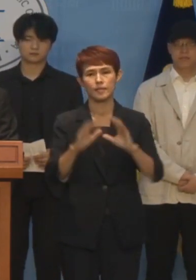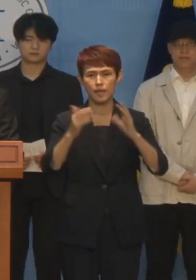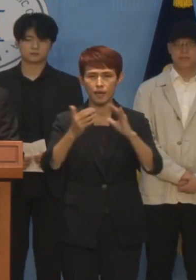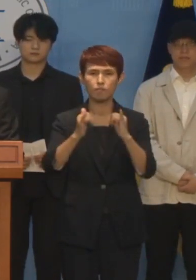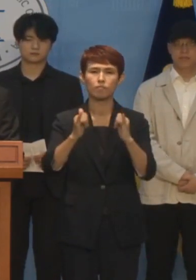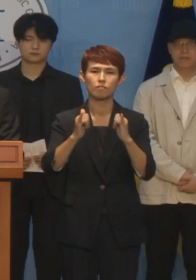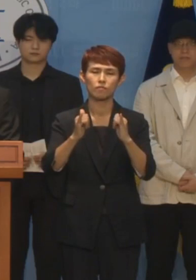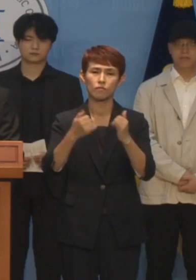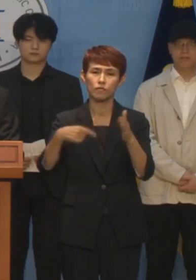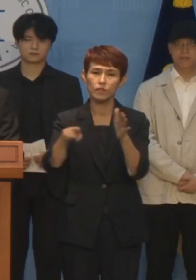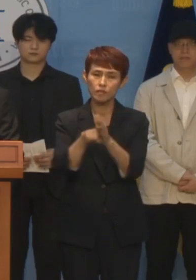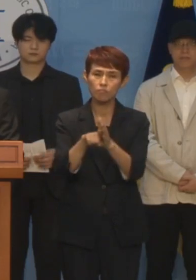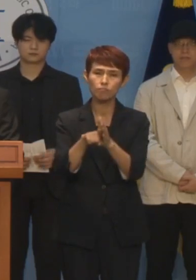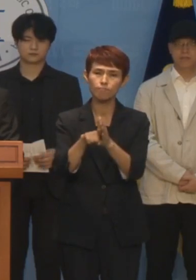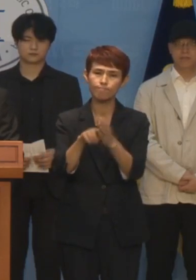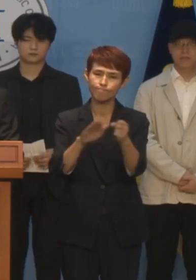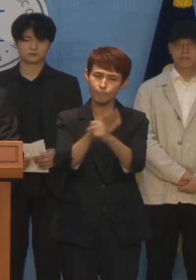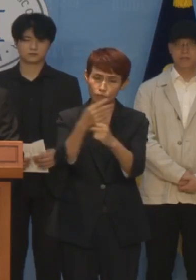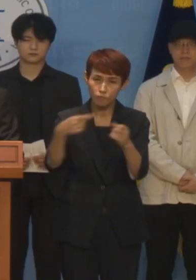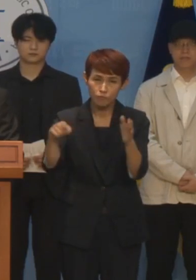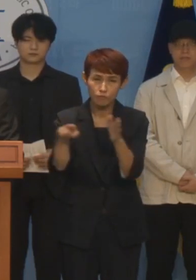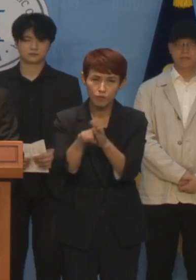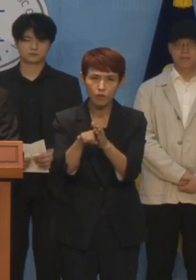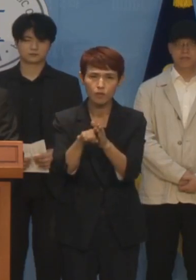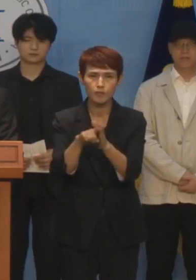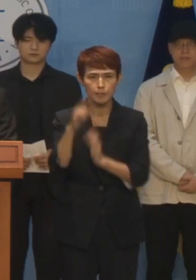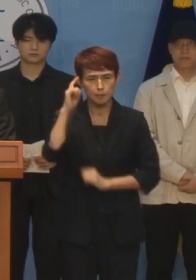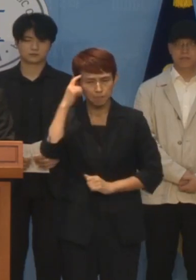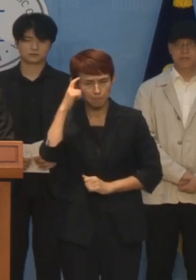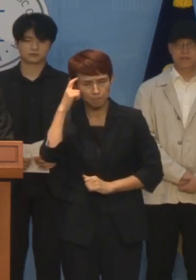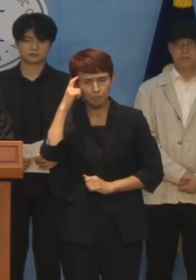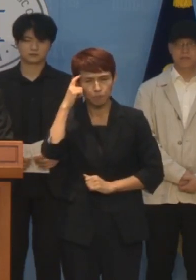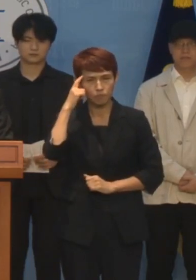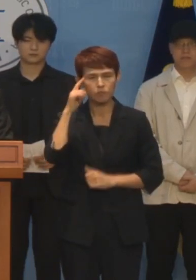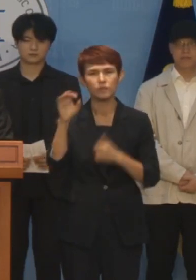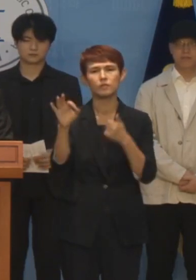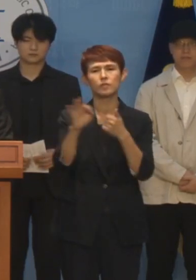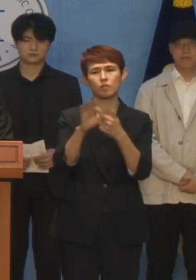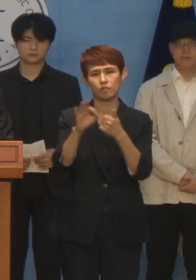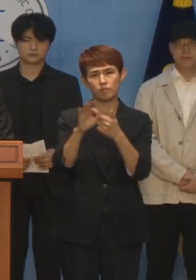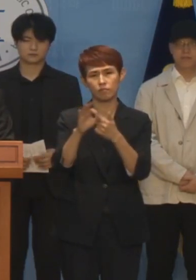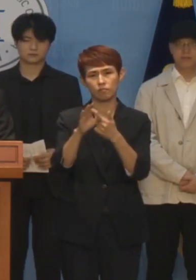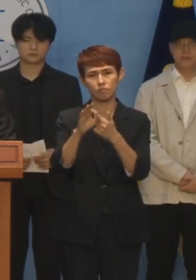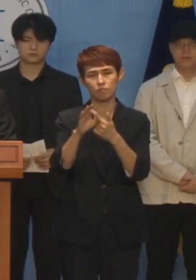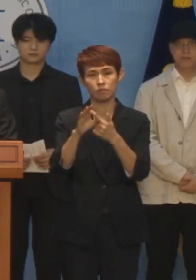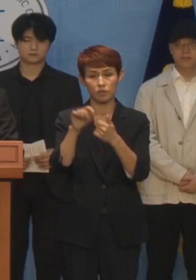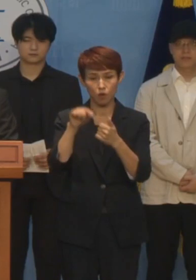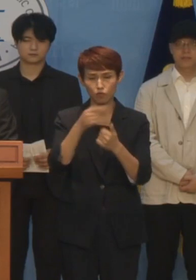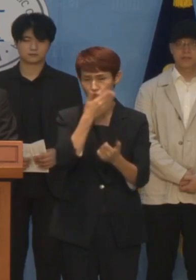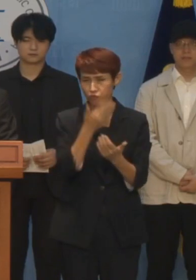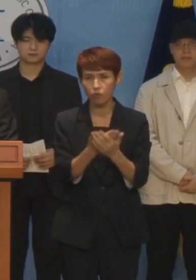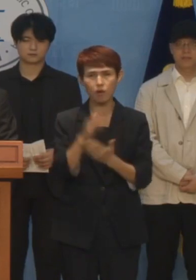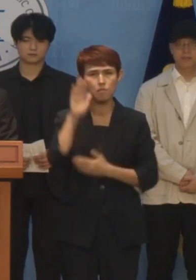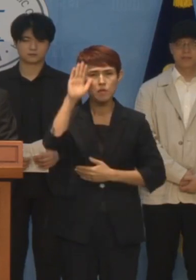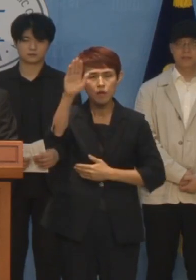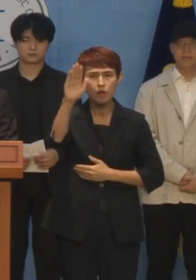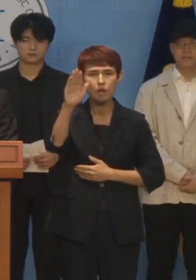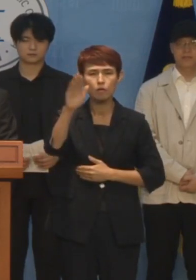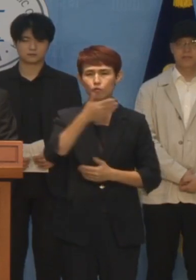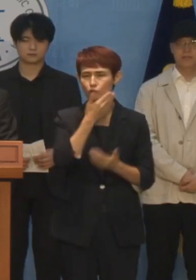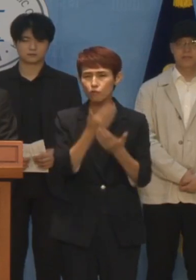기반으로 충분한 수기 과정을 통해 연금과 같은 국가의 미래를 좌지우지하는 의제들을